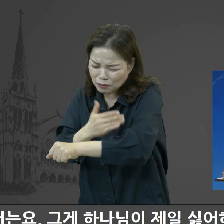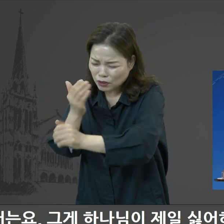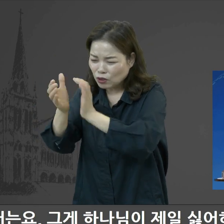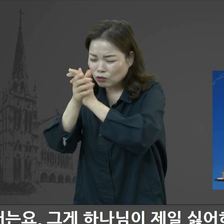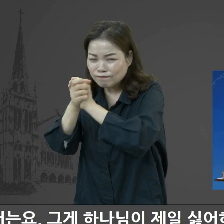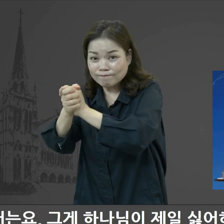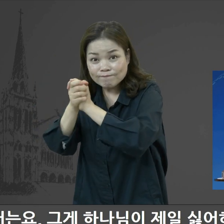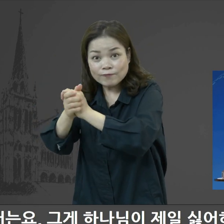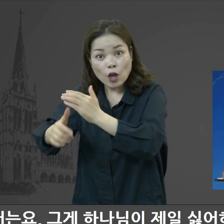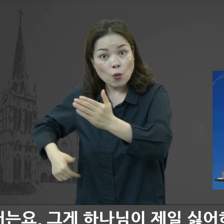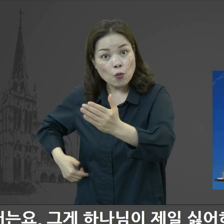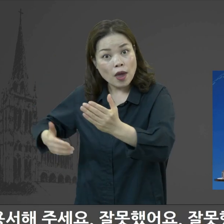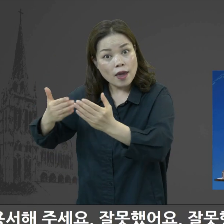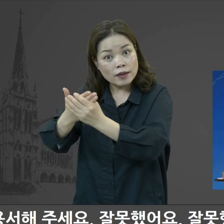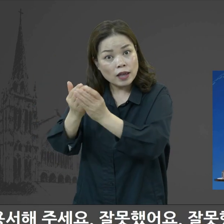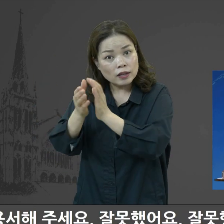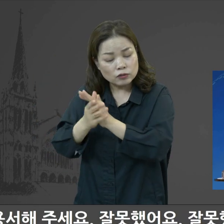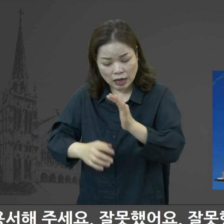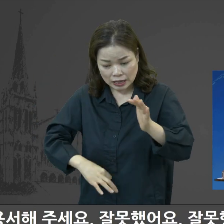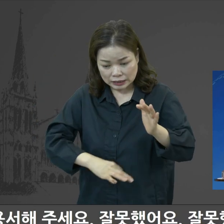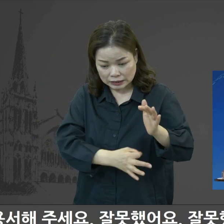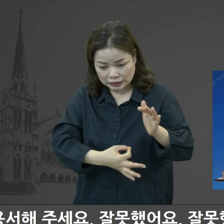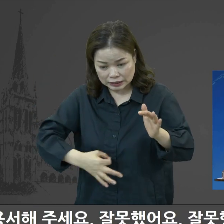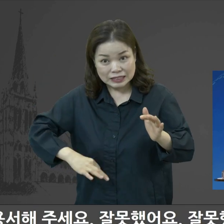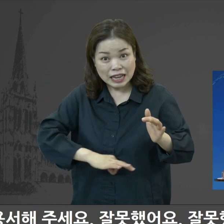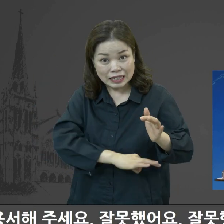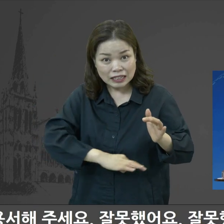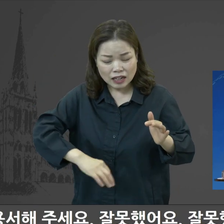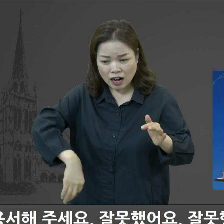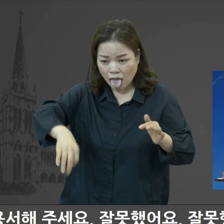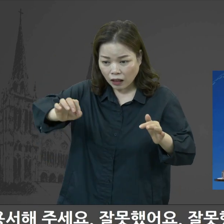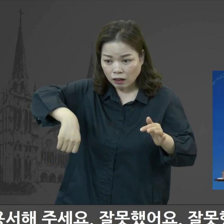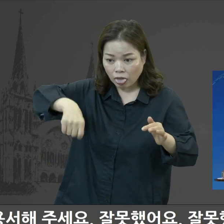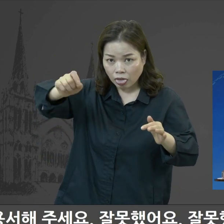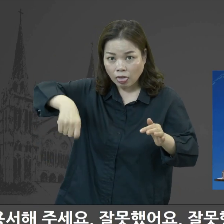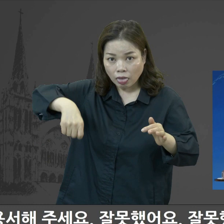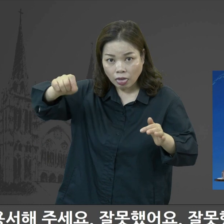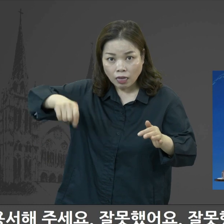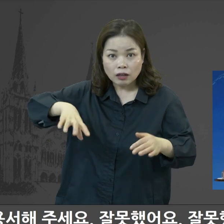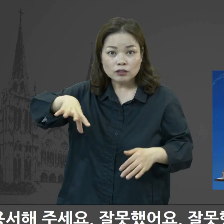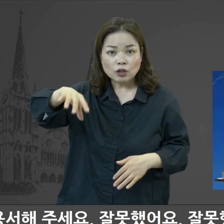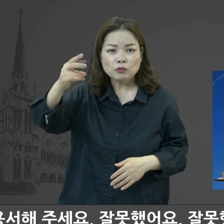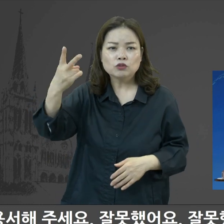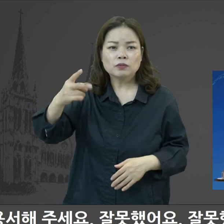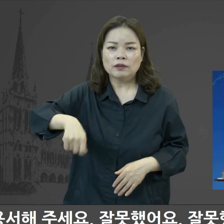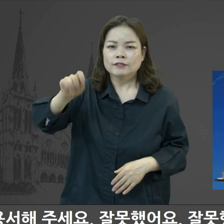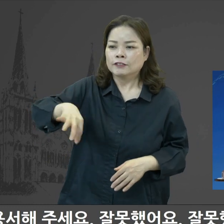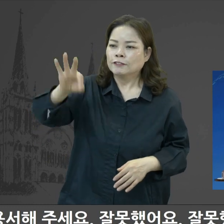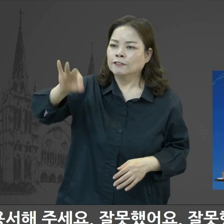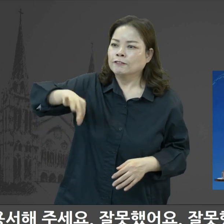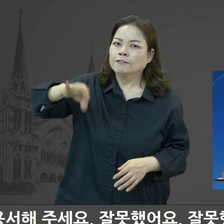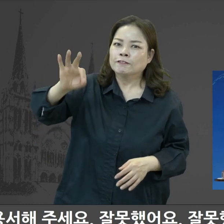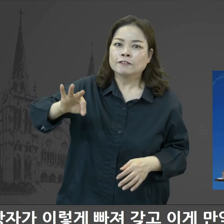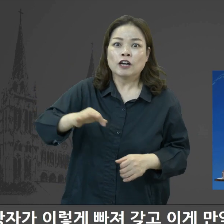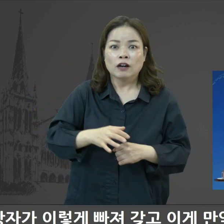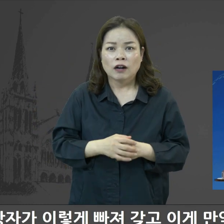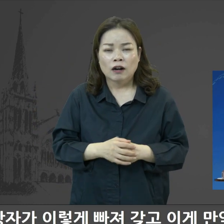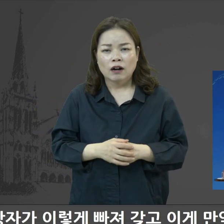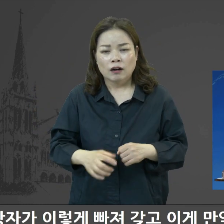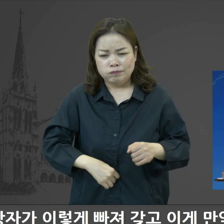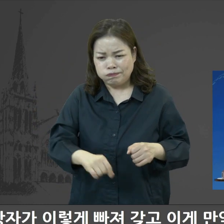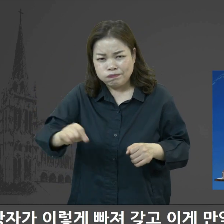하는데, 이번에는요 그 창자가 이렇게 빠져갖고 이게 만약에 흔드는 게 처음 게 이렇게 흔들었다면 두 번째는 이렇게 흔들어요.